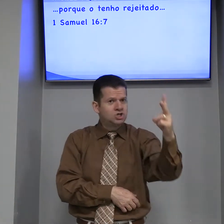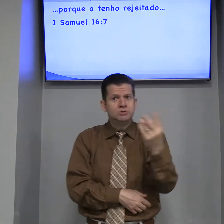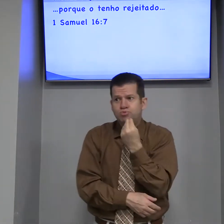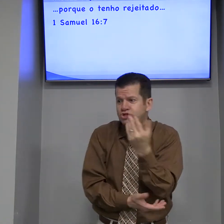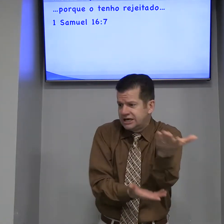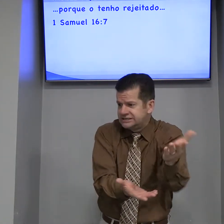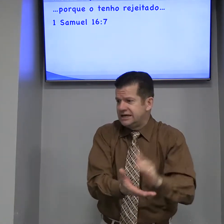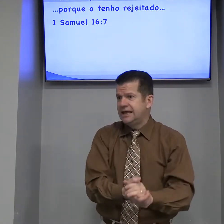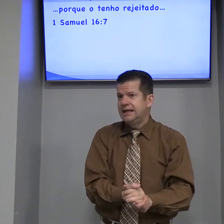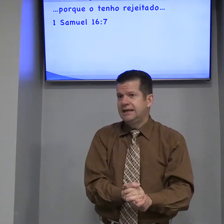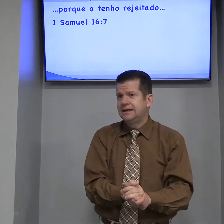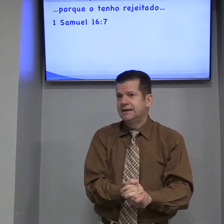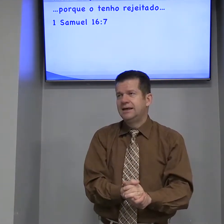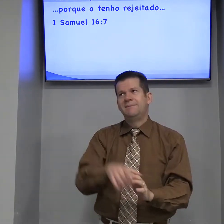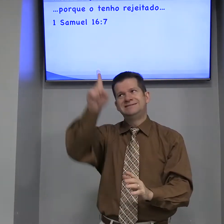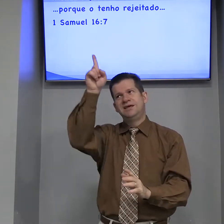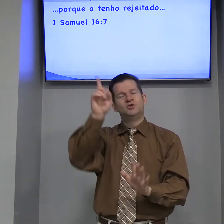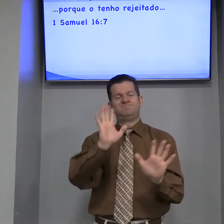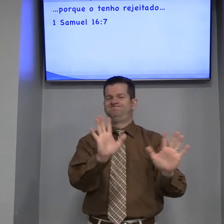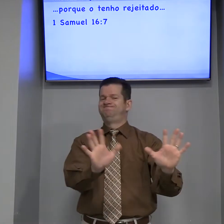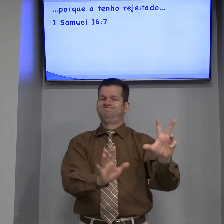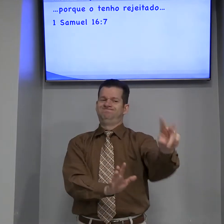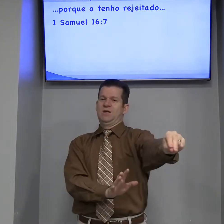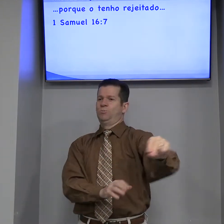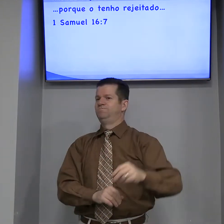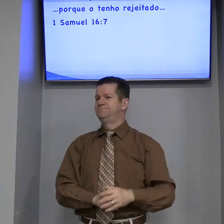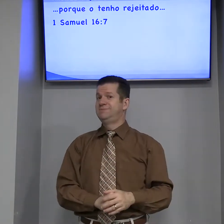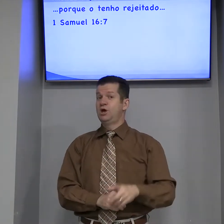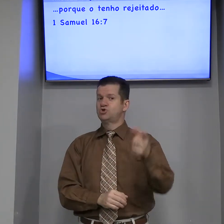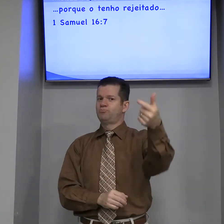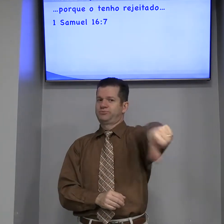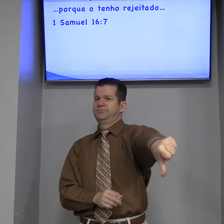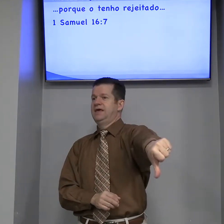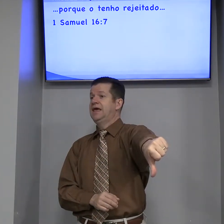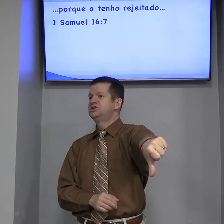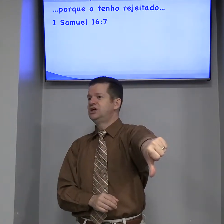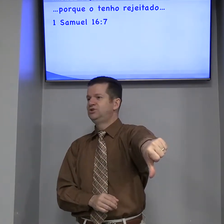forte, podia ser ele. Mas Deus, não. Deus, ó, rejeitou.